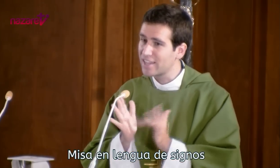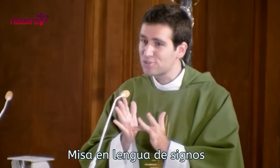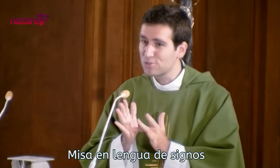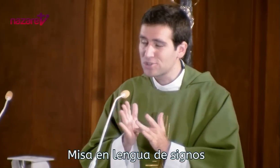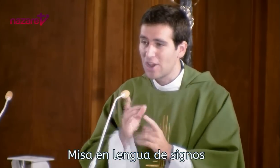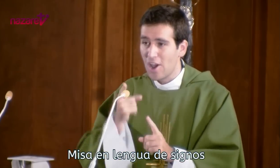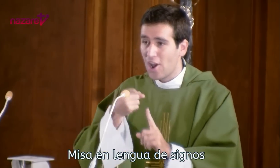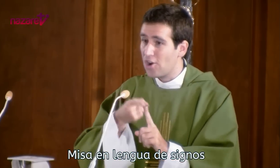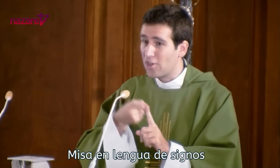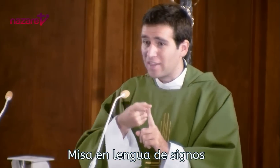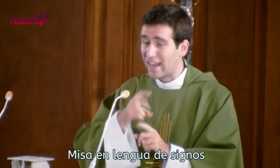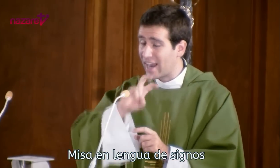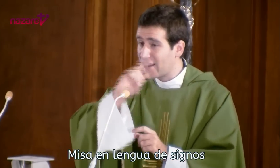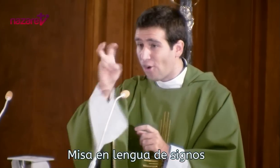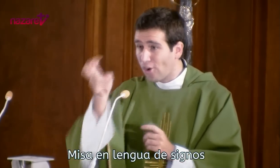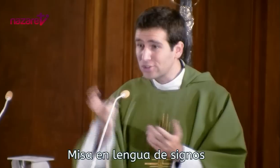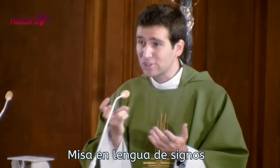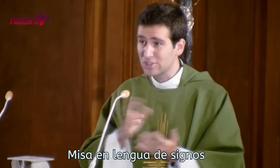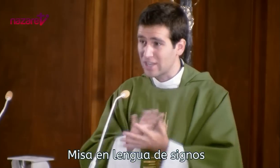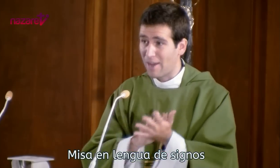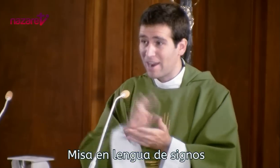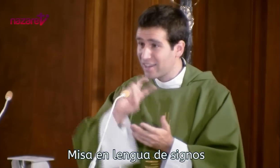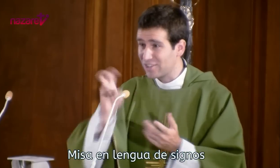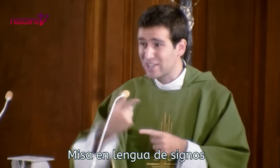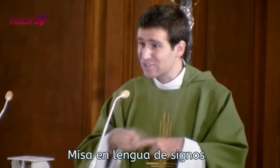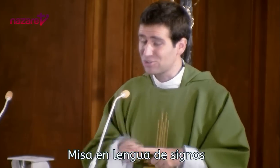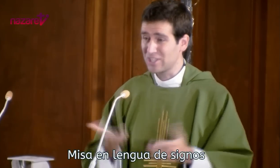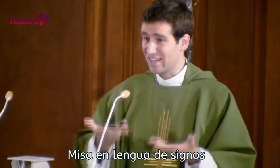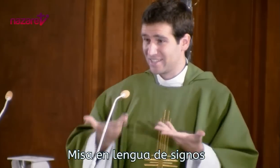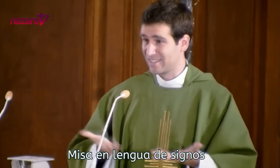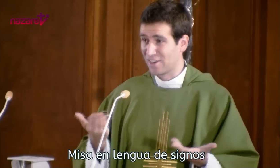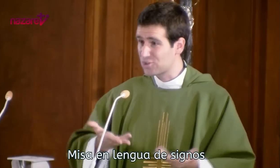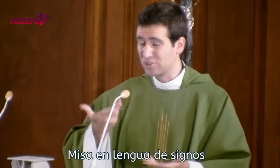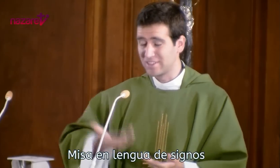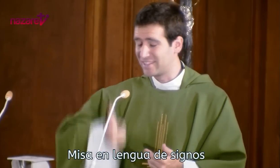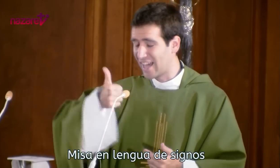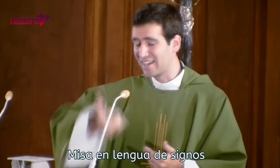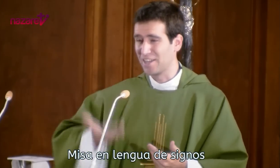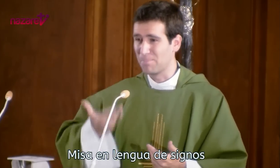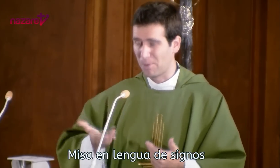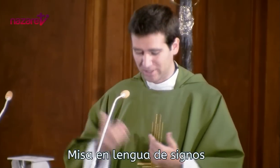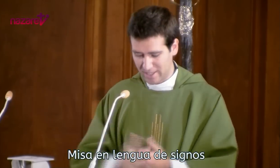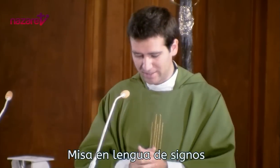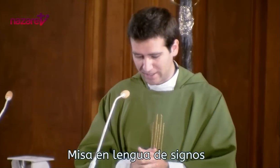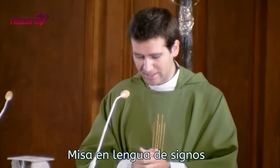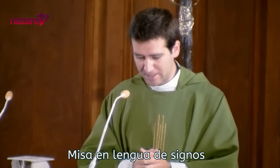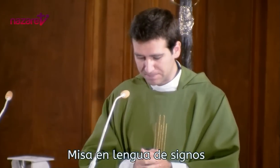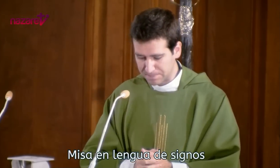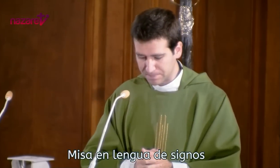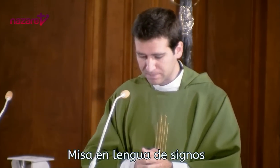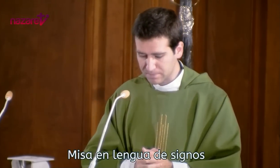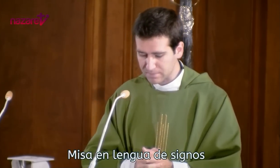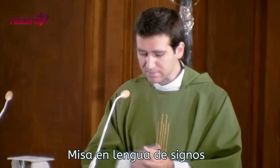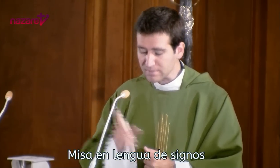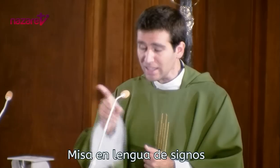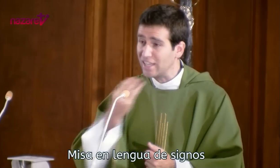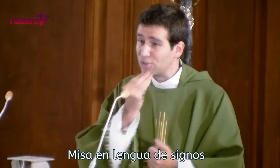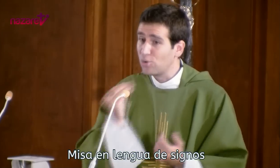Jesús, lo dedicarán otros a hablar de otras cosas que no son tan importantes. Y tú,